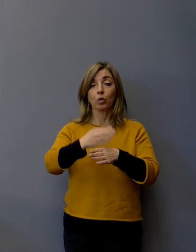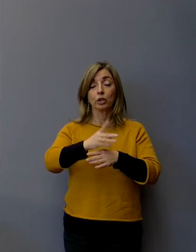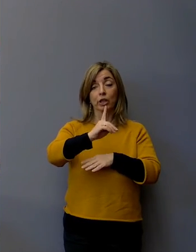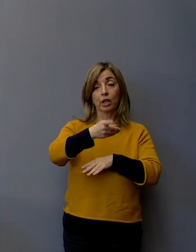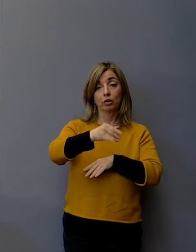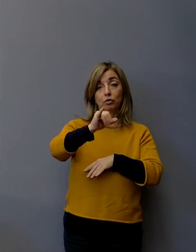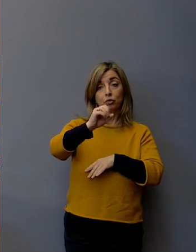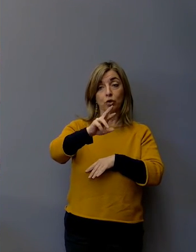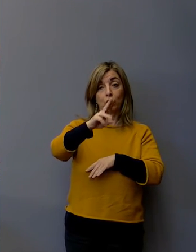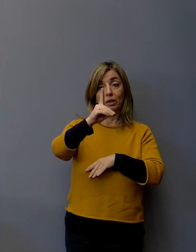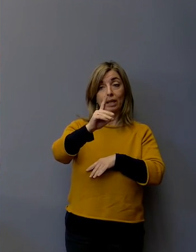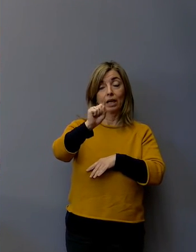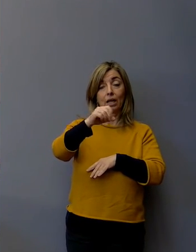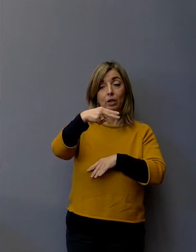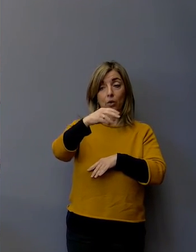prego